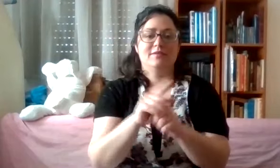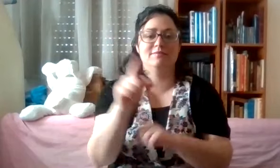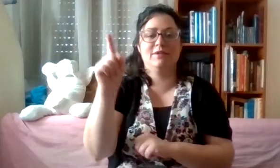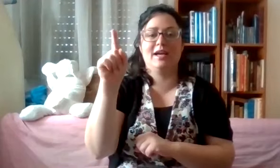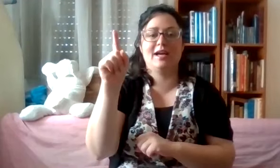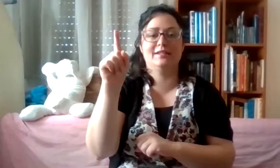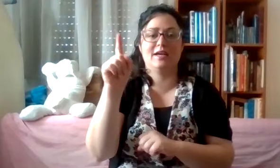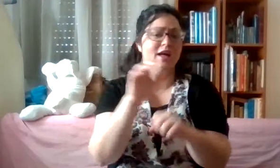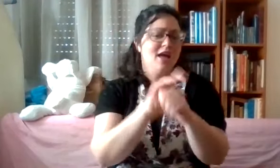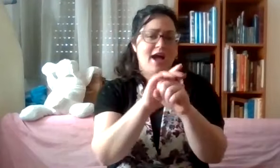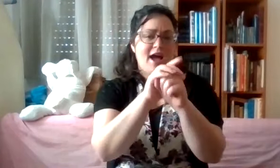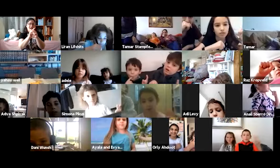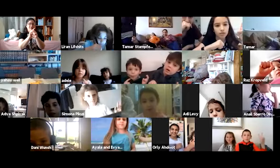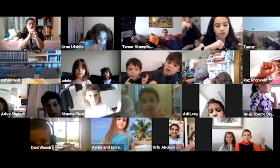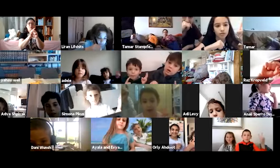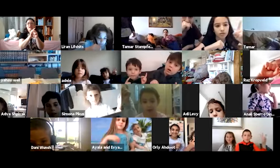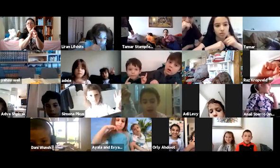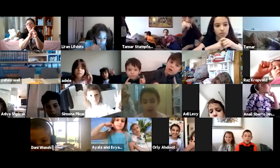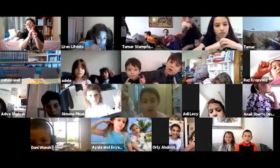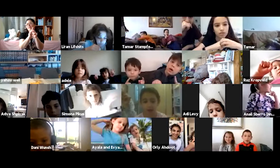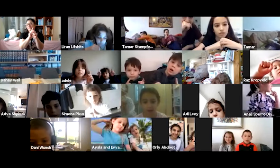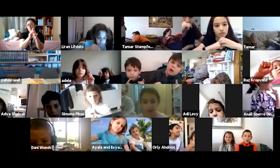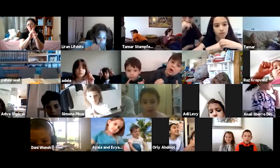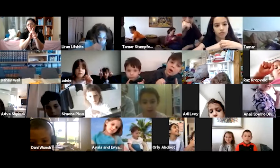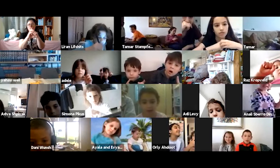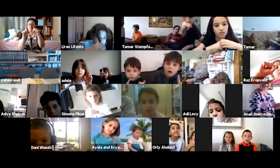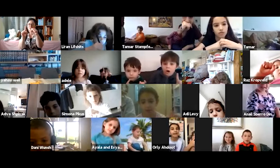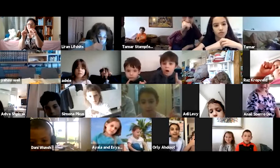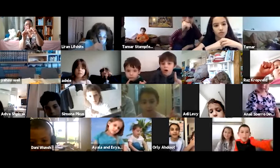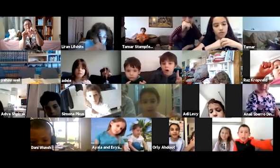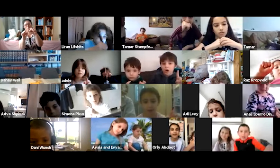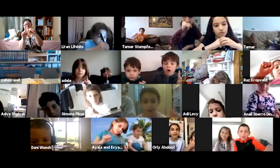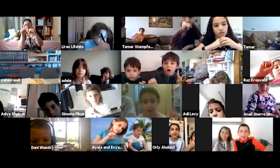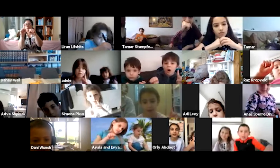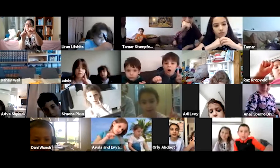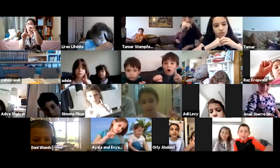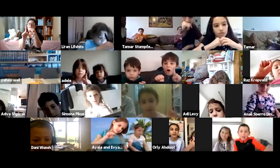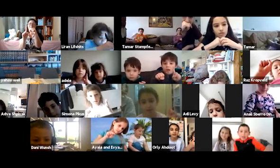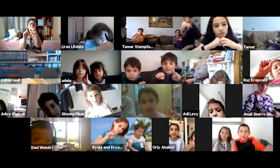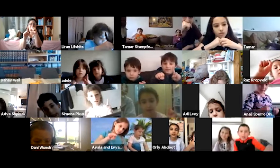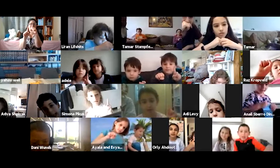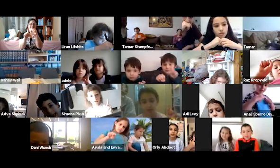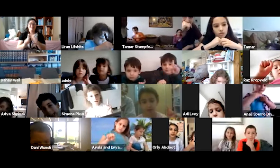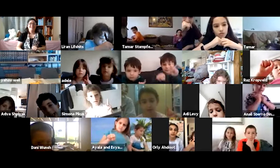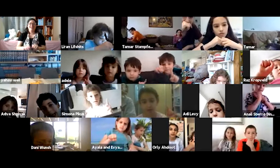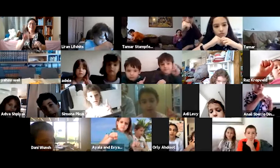מעולה, 11. הגרוף לא חייב להישאר לידינו, כי אז זה קצת ייראה כמו 10, נכון? אם יש לי 1 ו-0. אבל